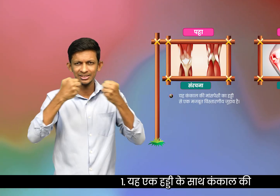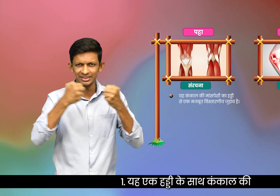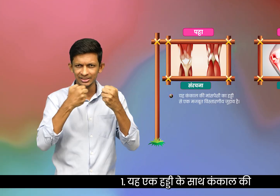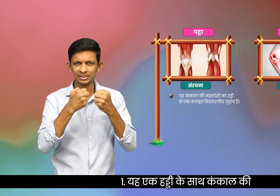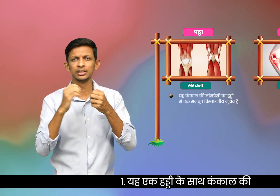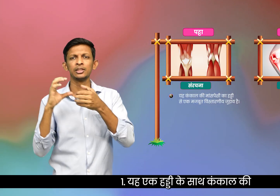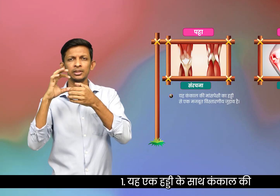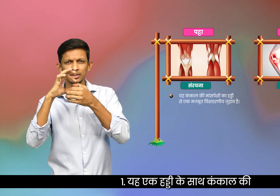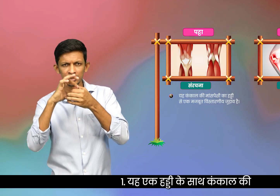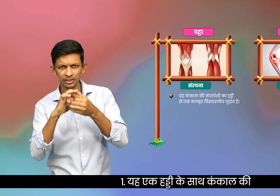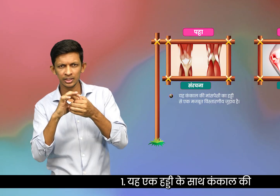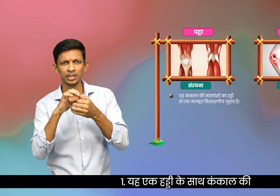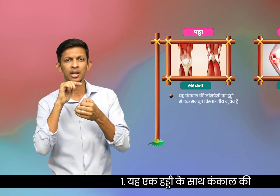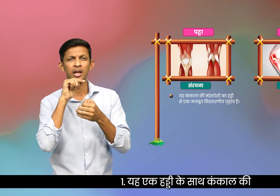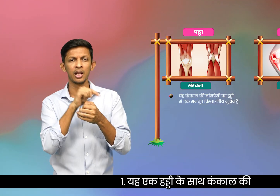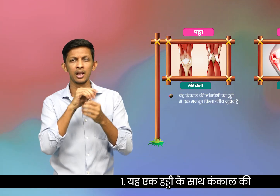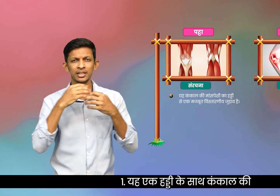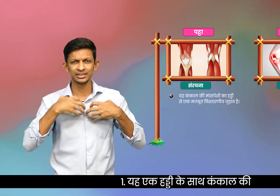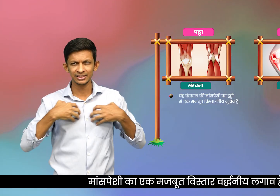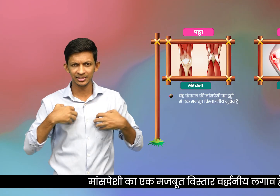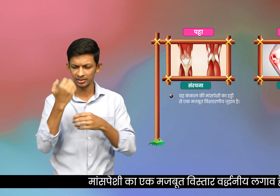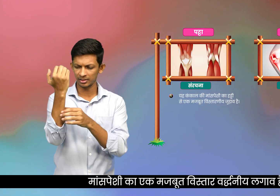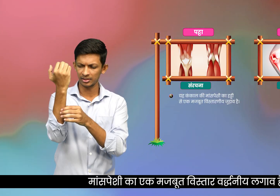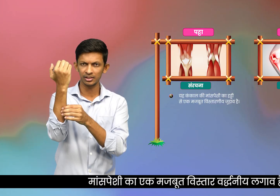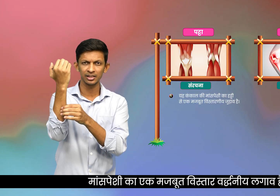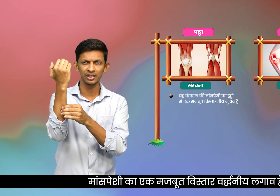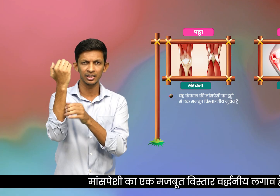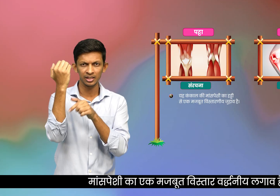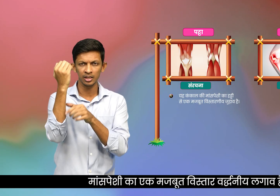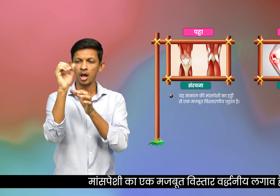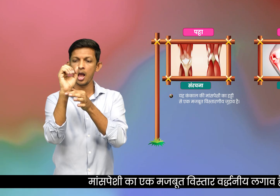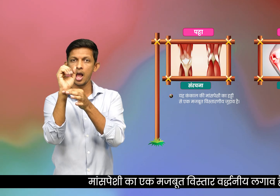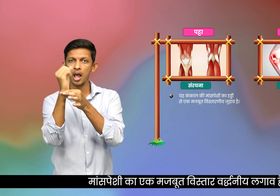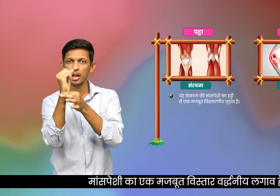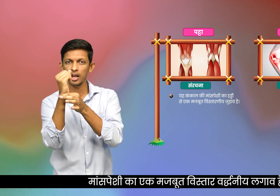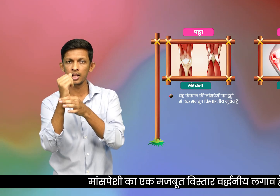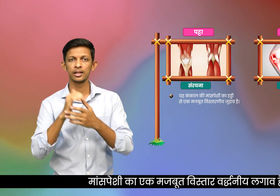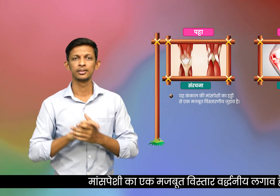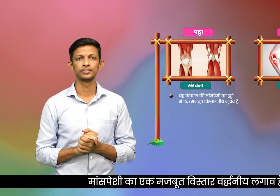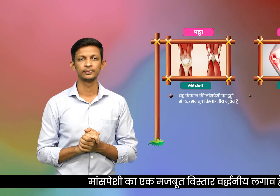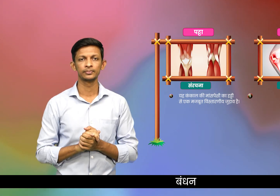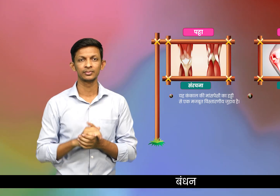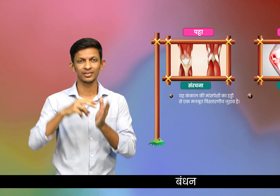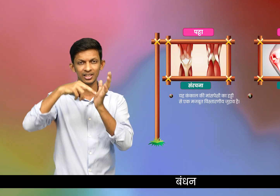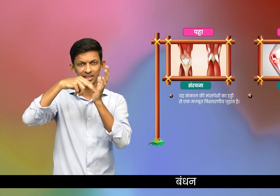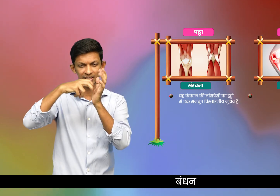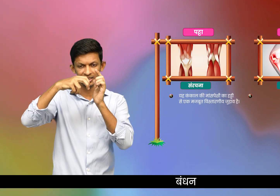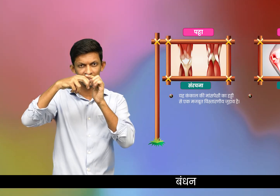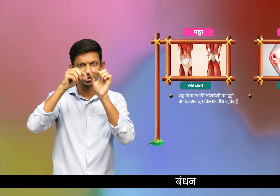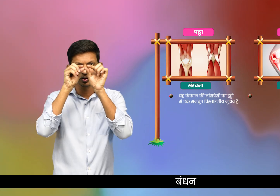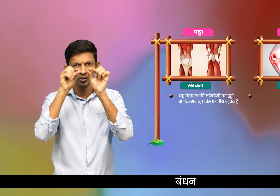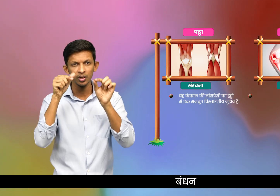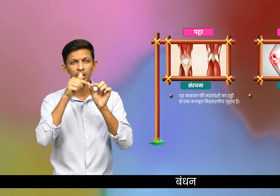एक, यह एक हड्डी के साथ कंकाल की मांसपेशी का एक मजबूत विस्तार वर्धनीय लगाव है। बंधन